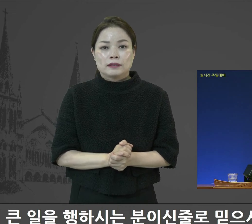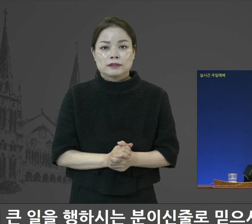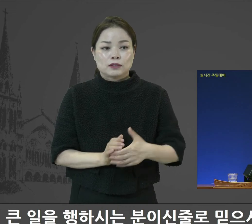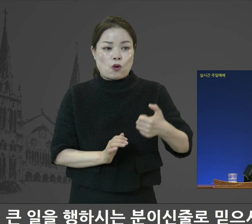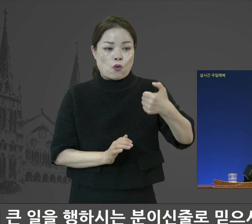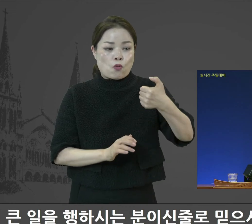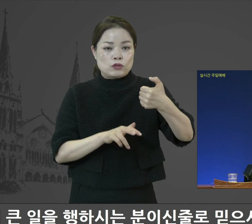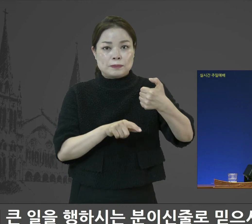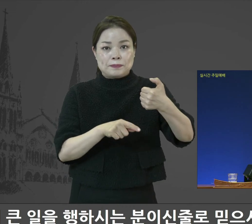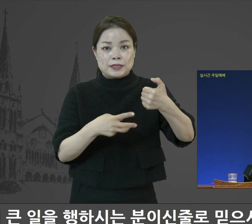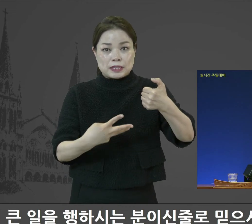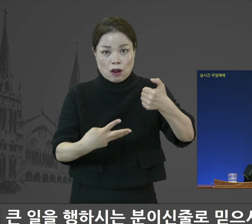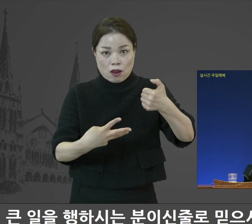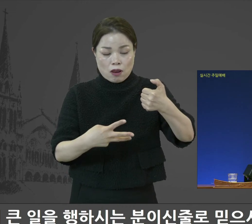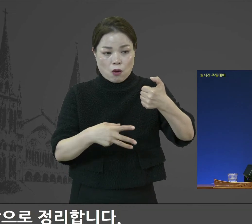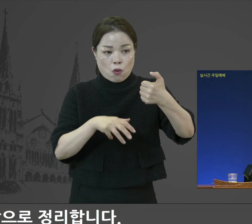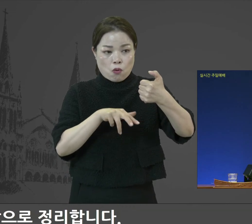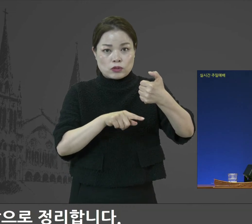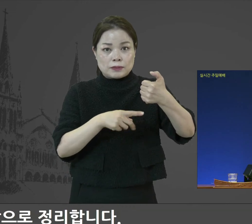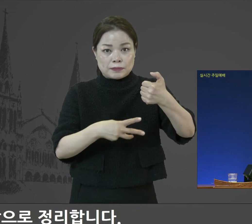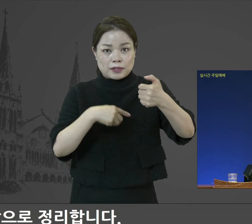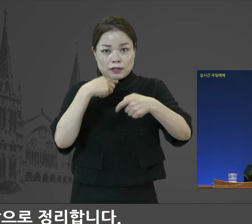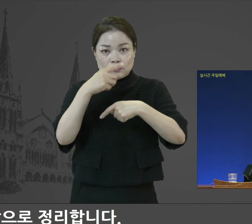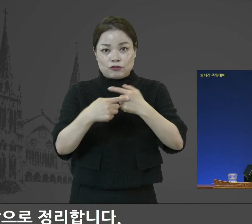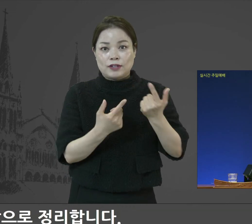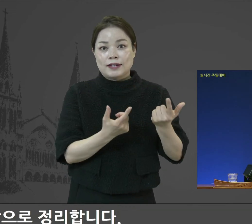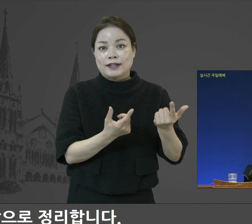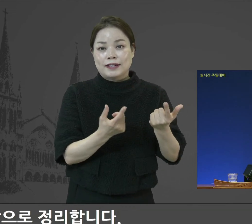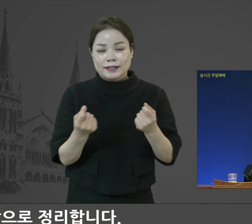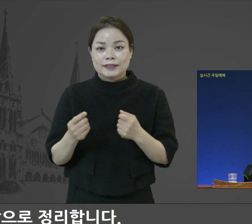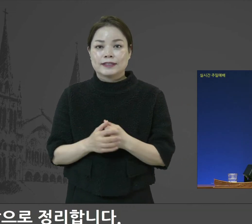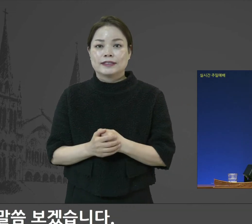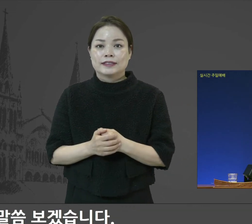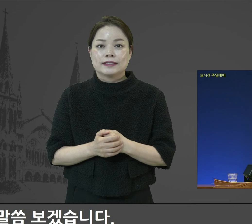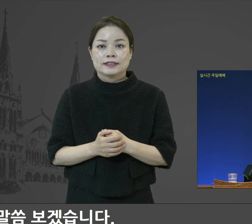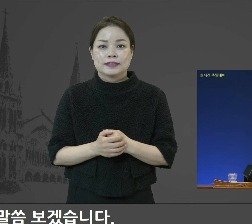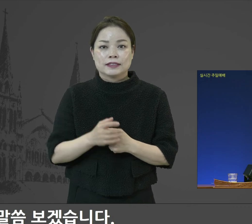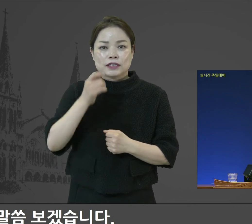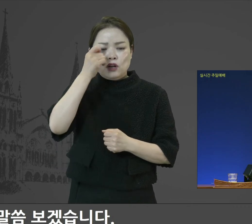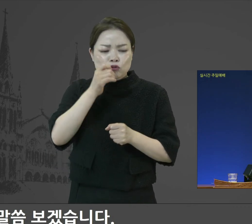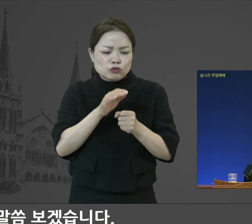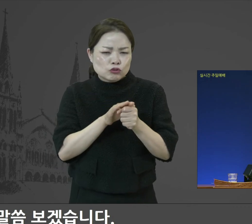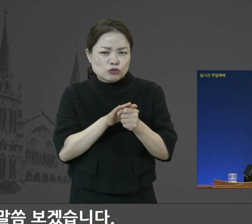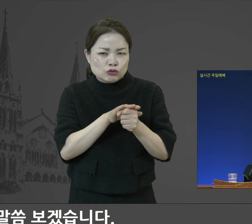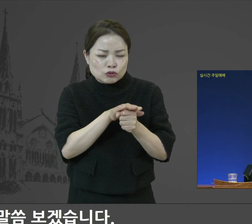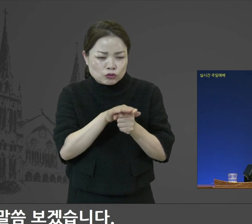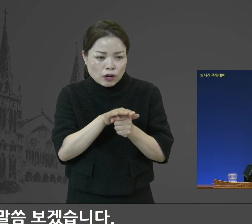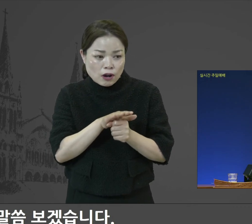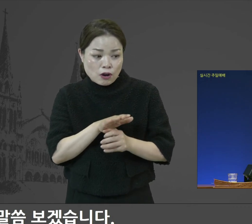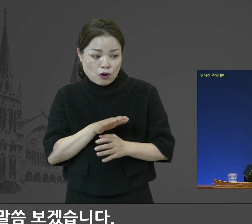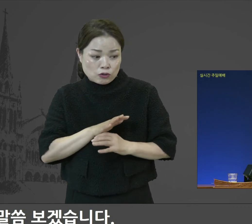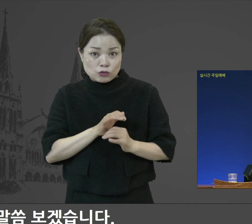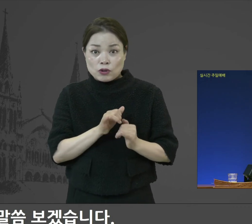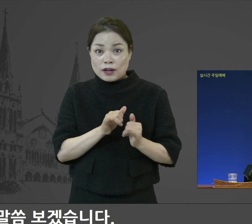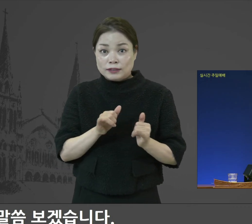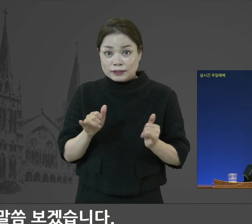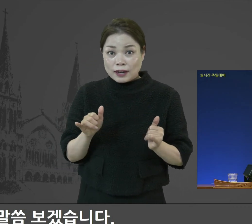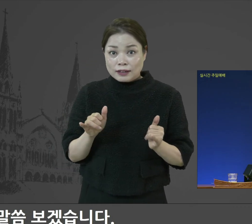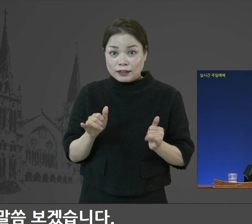50절 말씀 보겠습니다. 50절 같이 한번 50절 읽습니다. 긍휼하심이 두려워하는